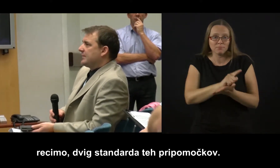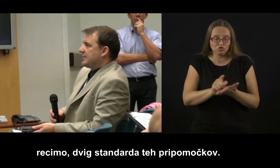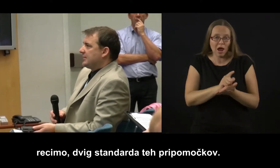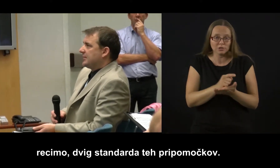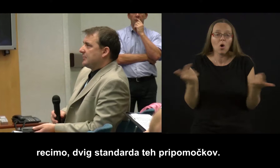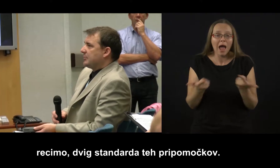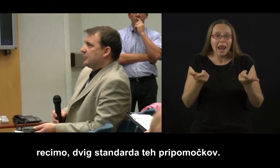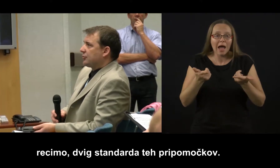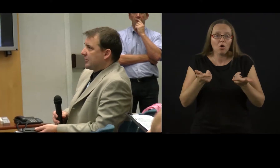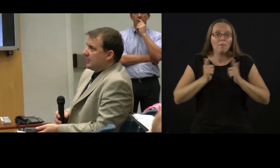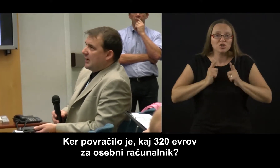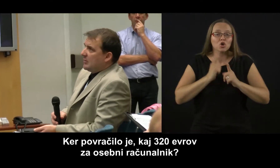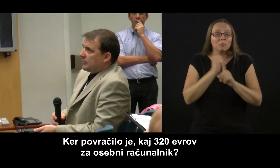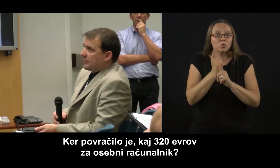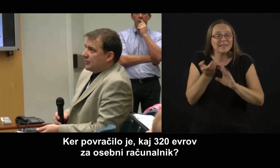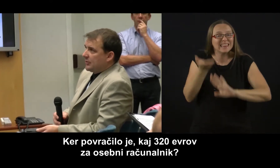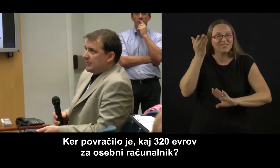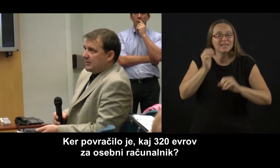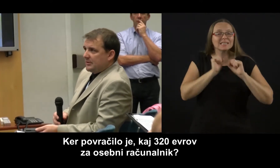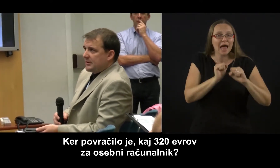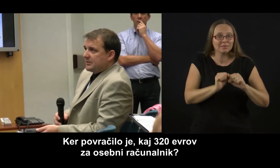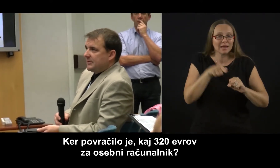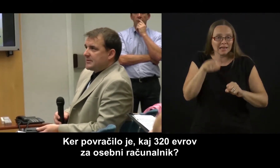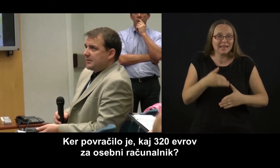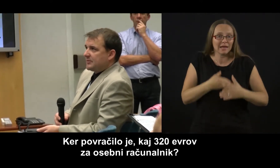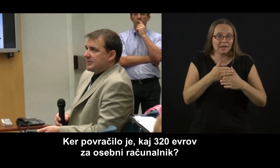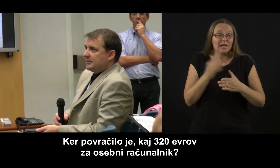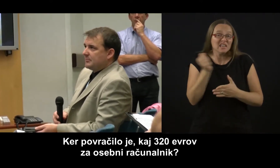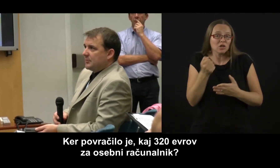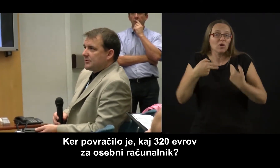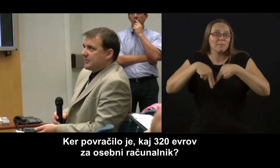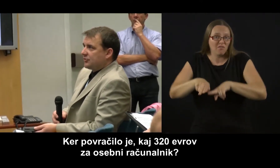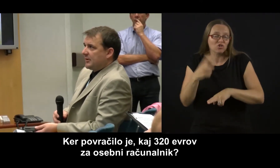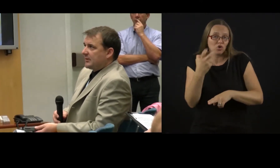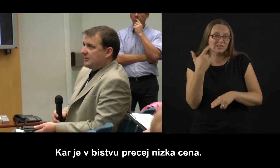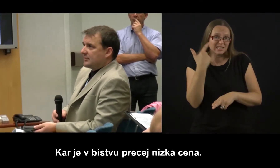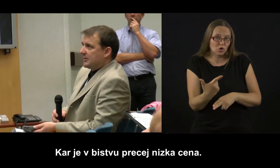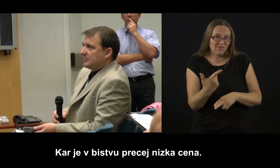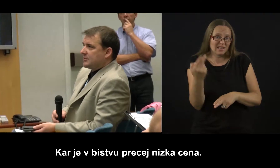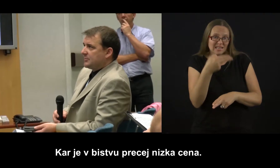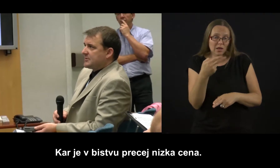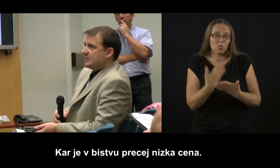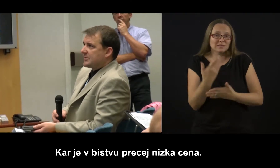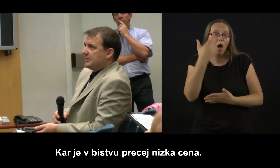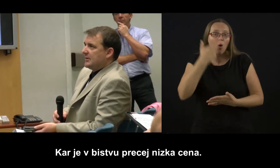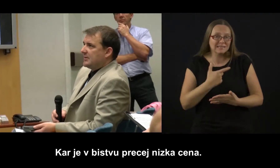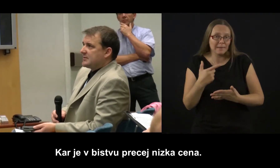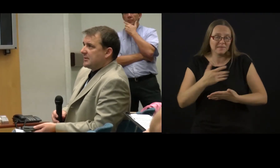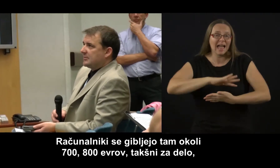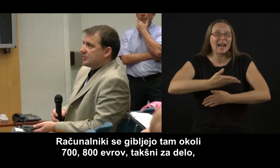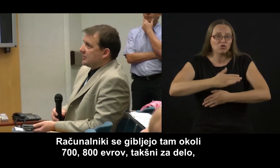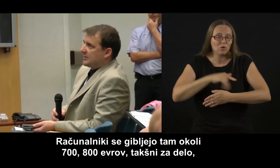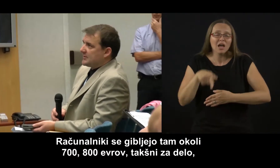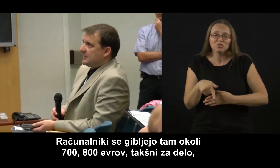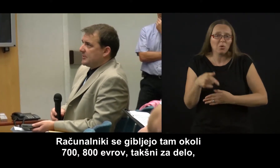recimo dvig standarda teh pripomočkov, ker povračilo je kaj 320 evrov za osebni računalnik, ker je v bistvu precej nizka